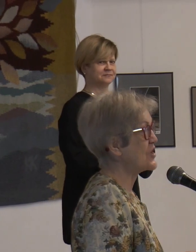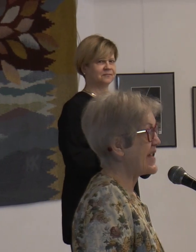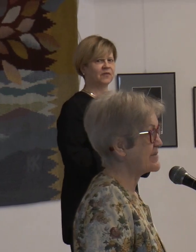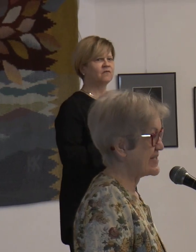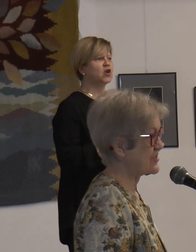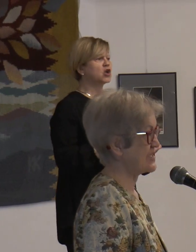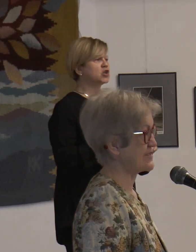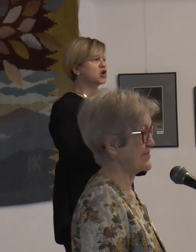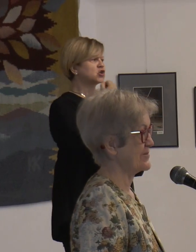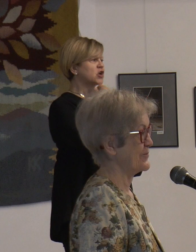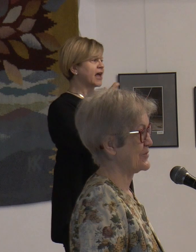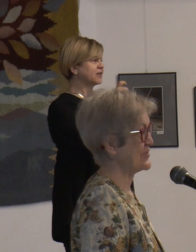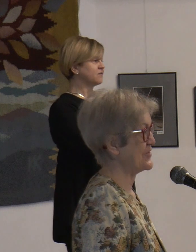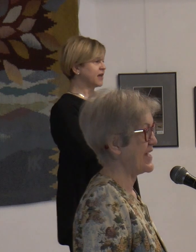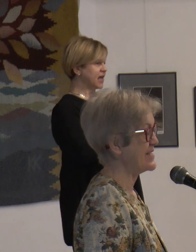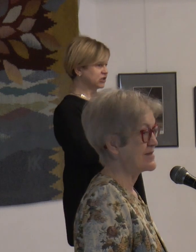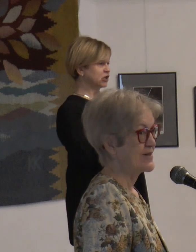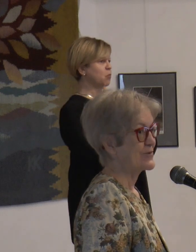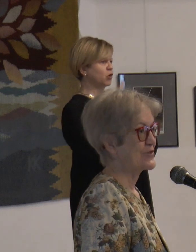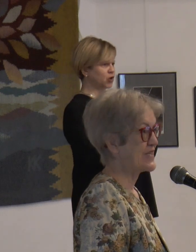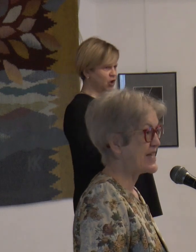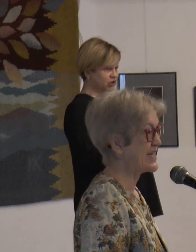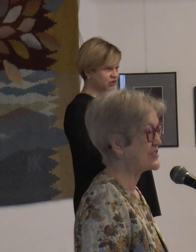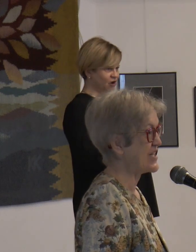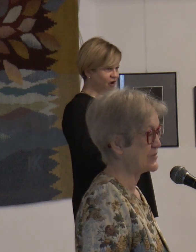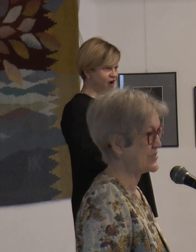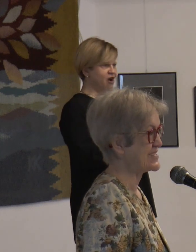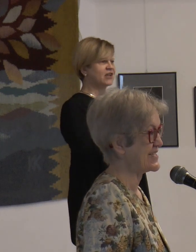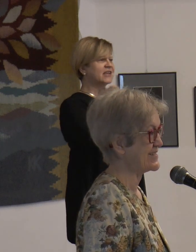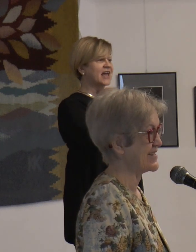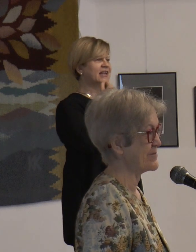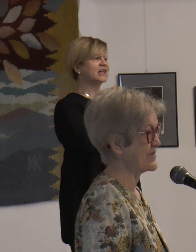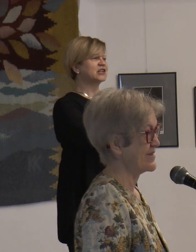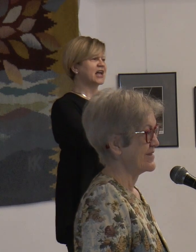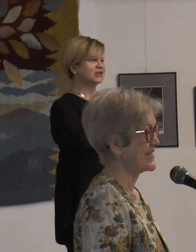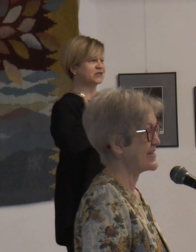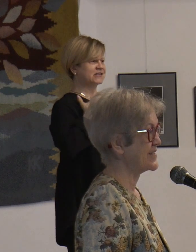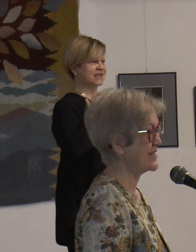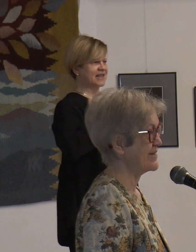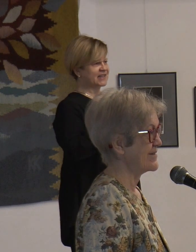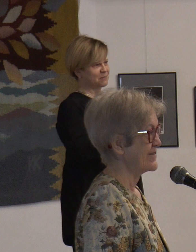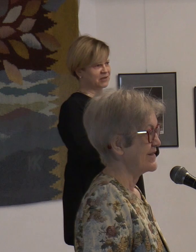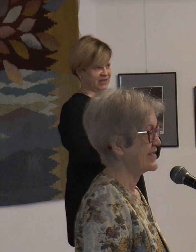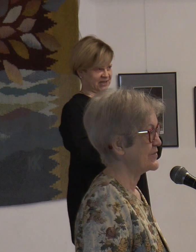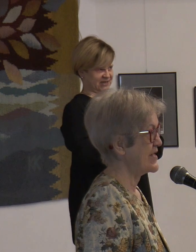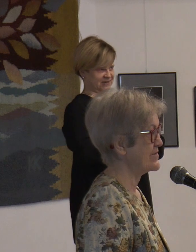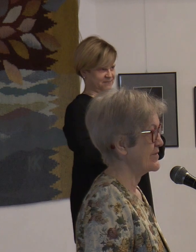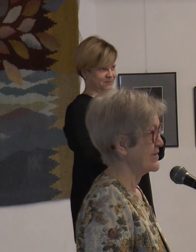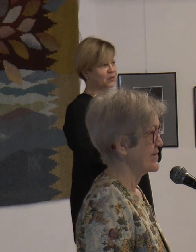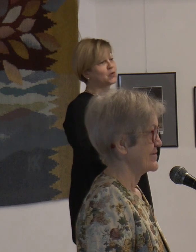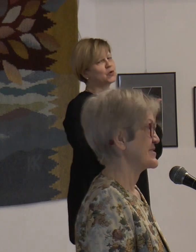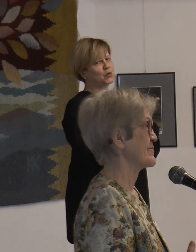Van, aki a saját versét mondhatja el, úgyhogy Gergely Sándort szeretném kérni. Hát